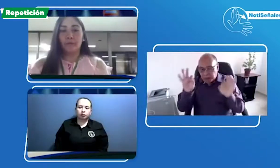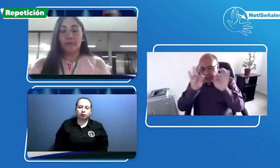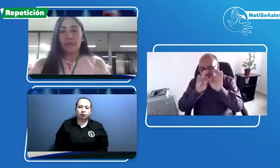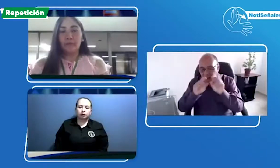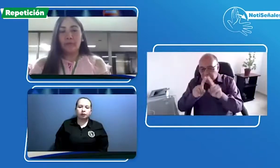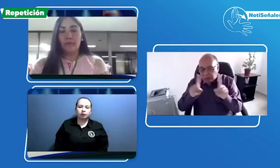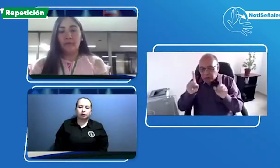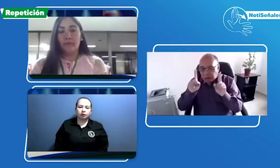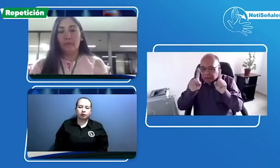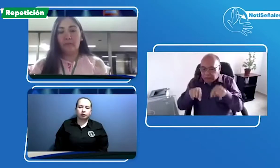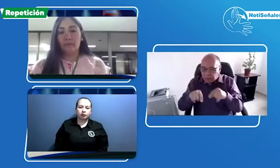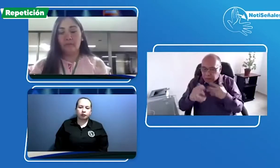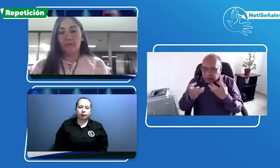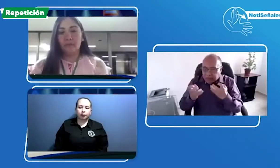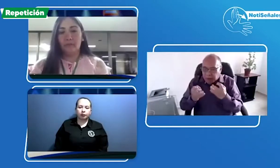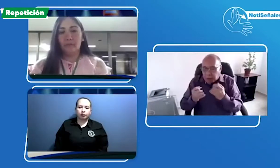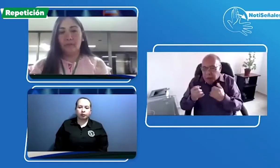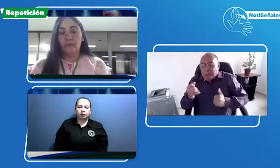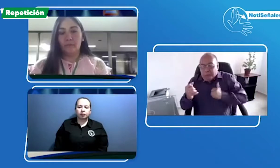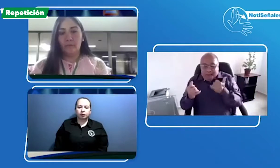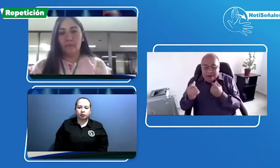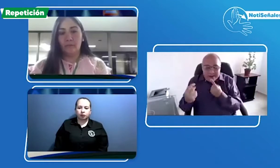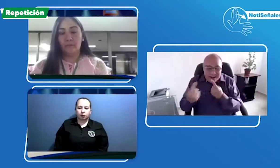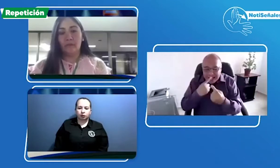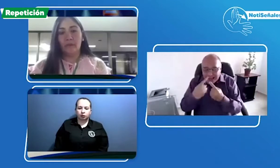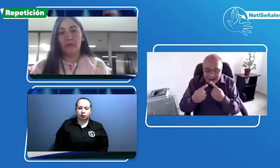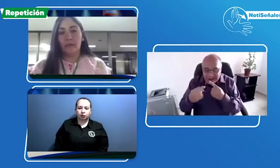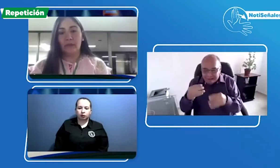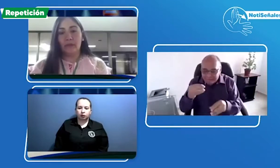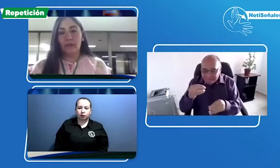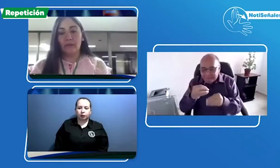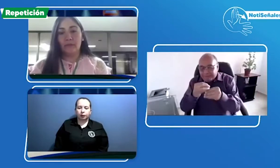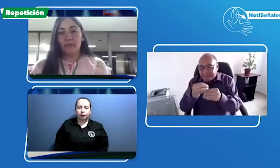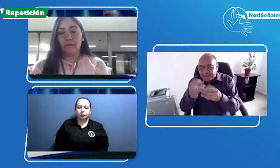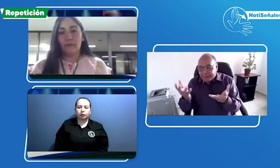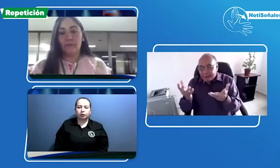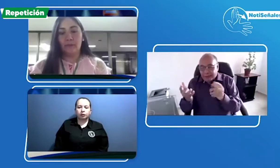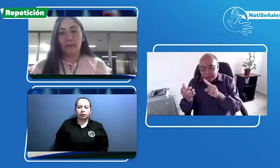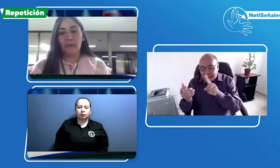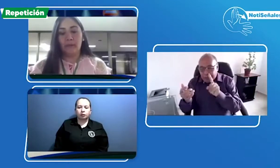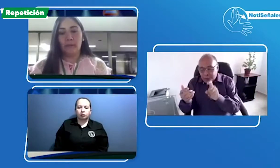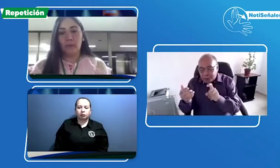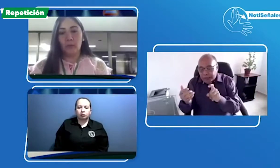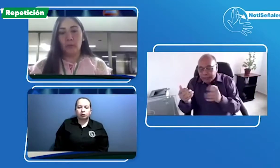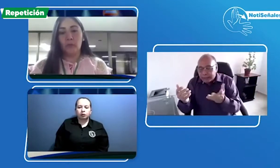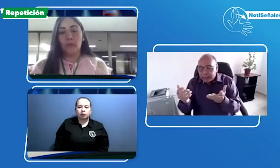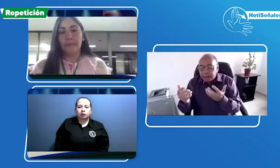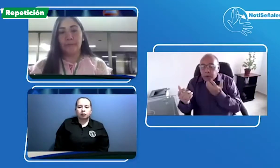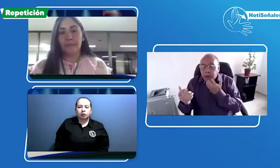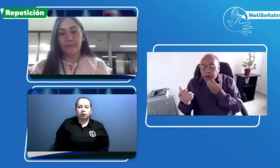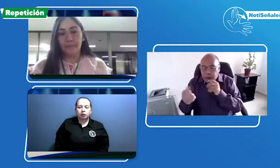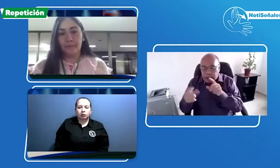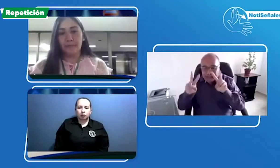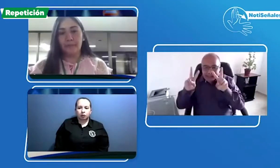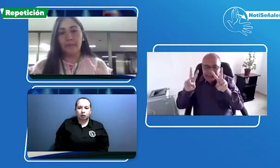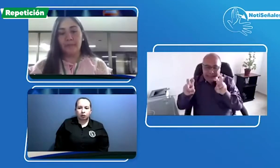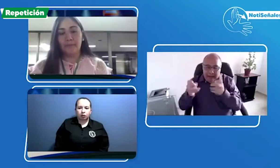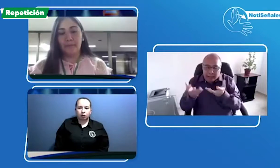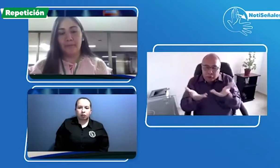Gracias, Liliana, también por esta información tan importante. Sin marco, bueno, pues ya que estamos aquí en este diálogo, quisiera